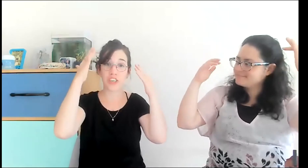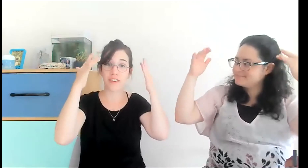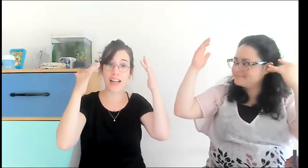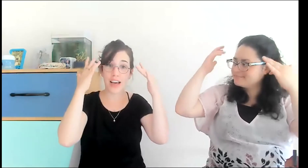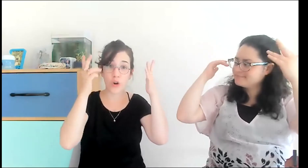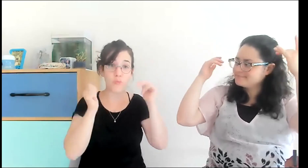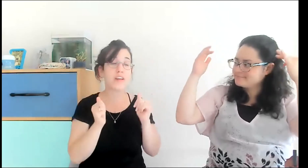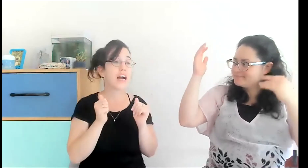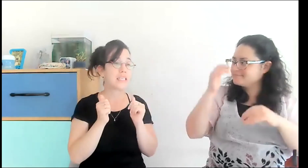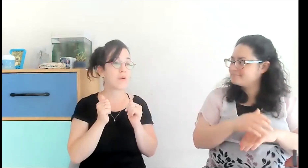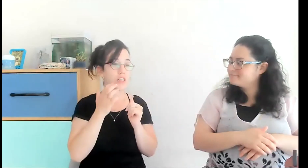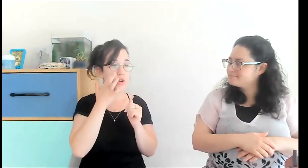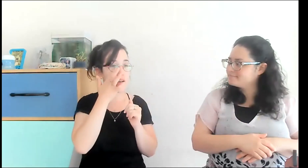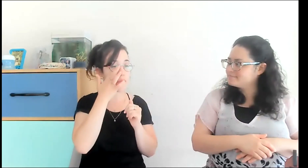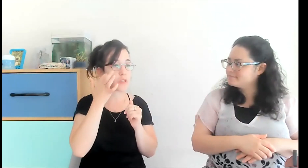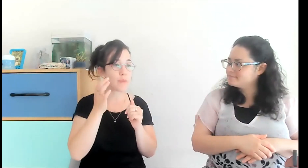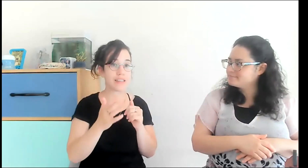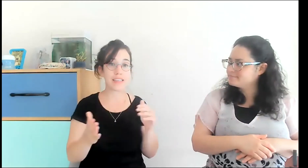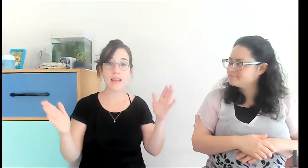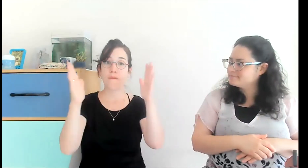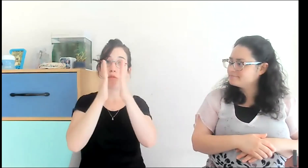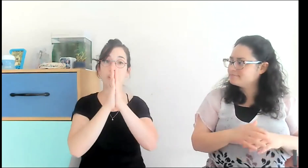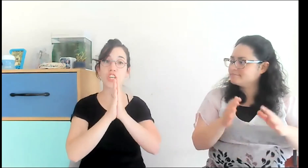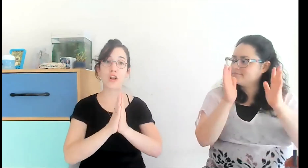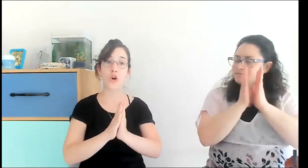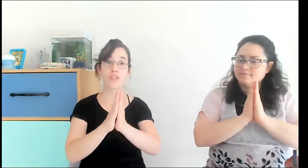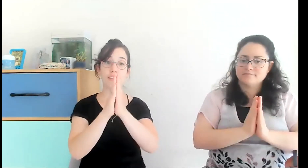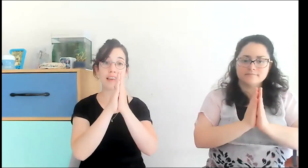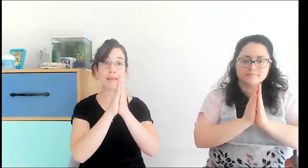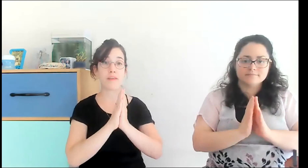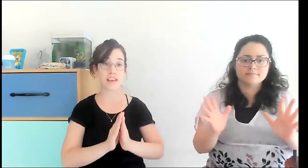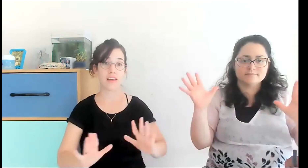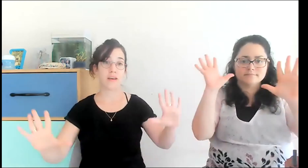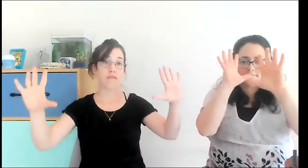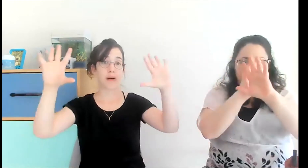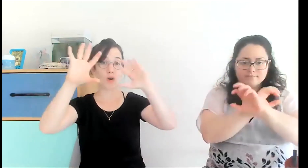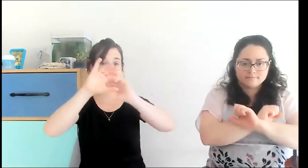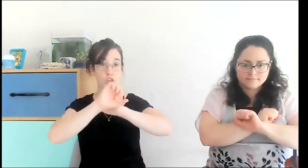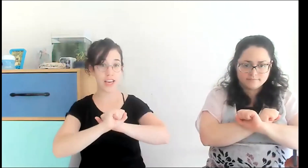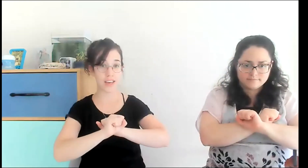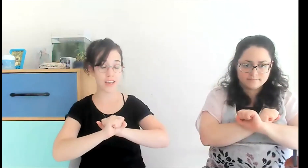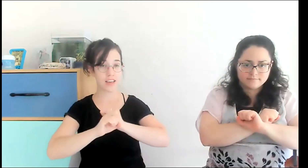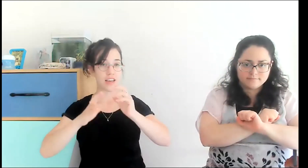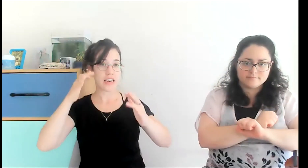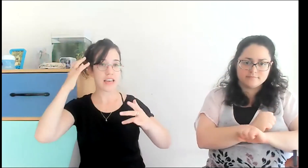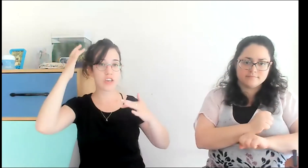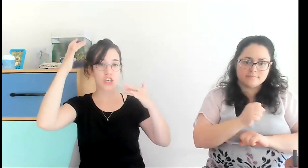למחשבה, לחלום. אז בואו נחזור על המשפט הזה. משאלות ליבי בחושך,